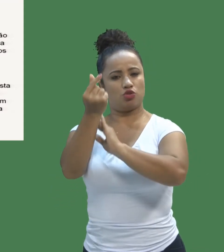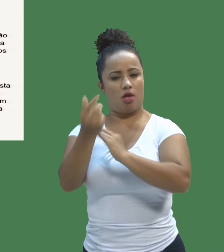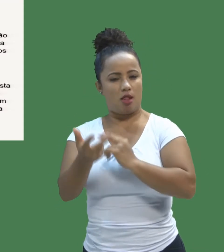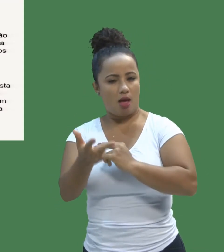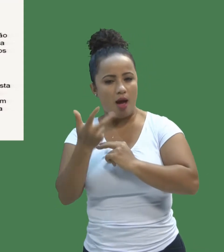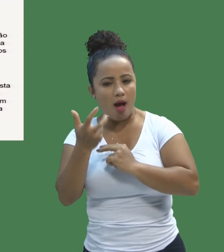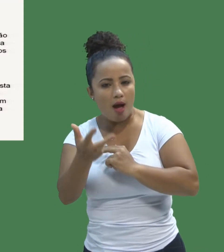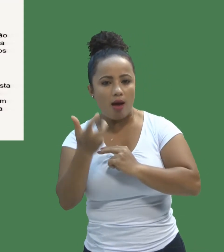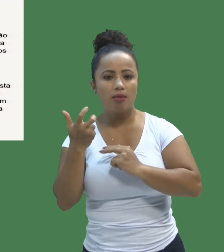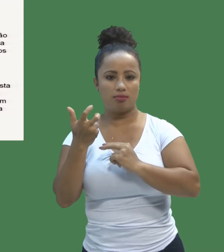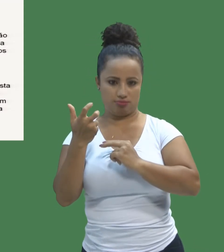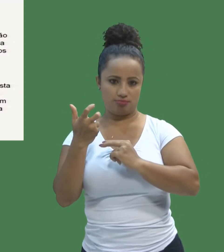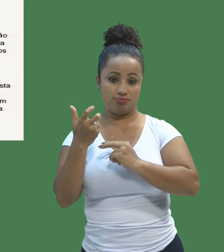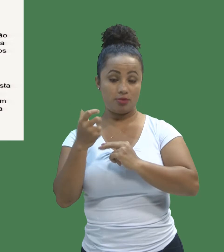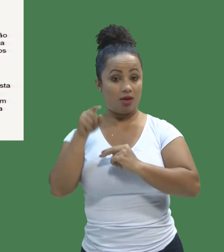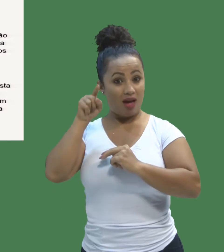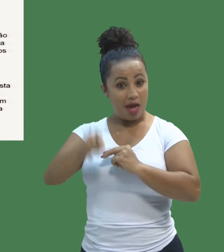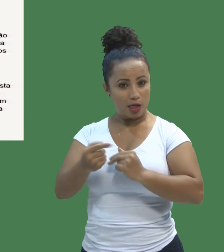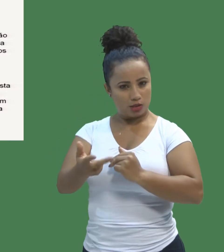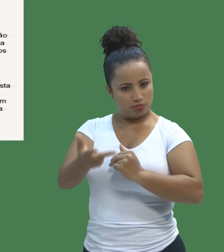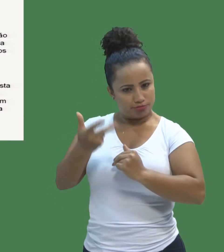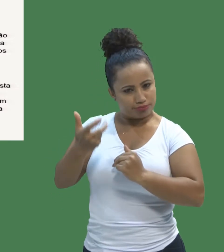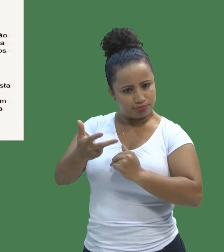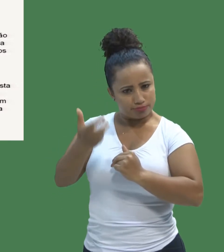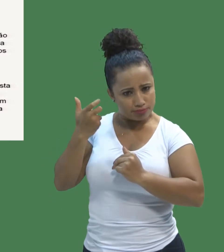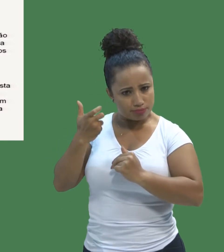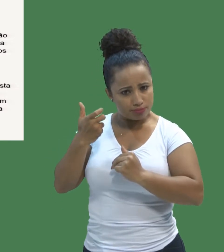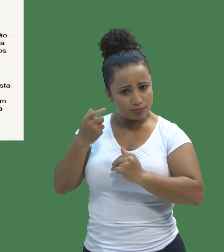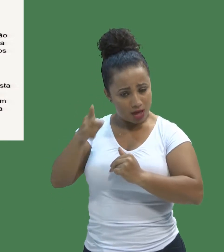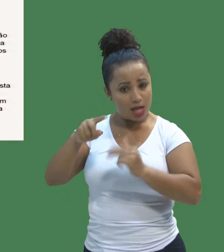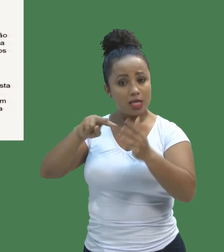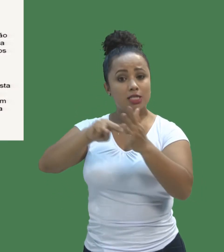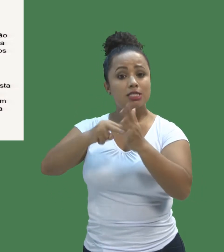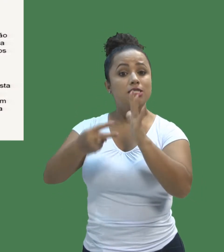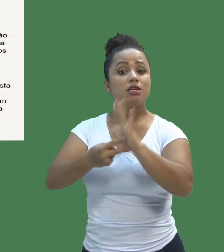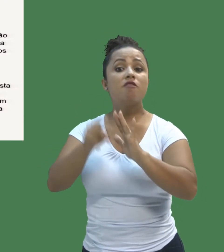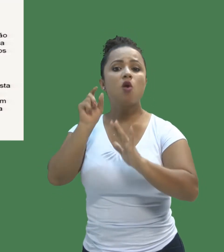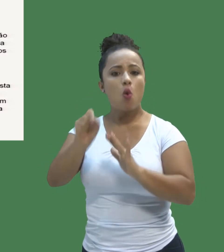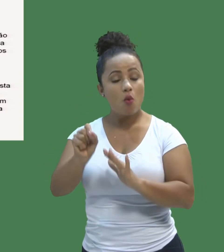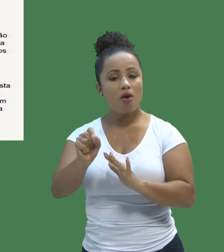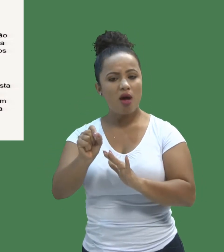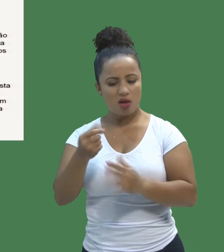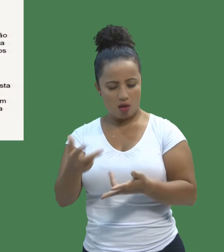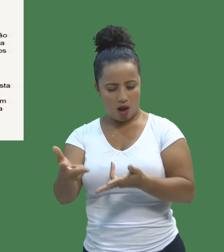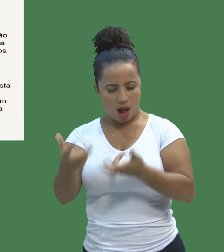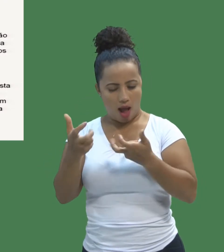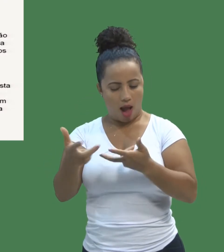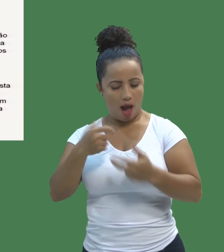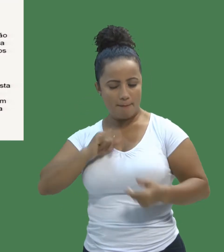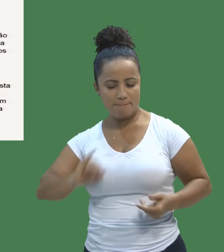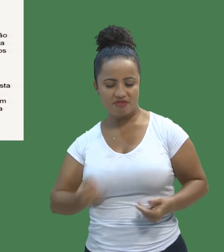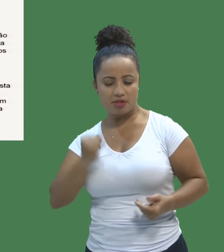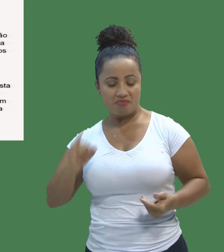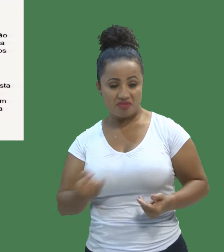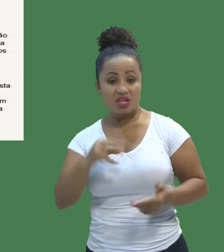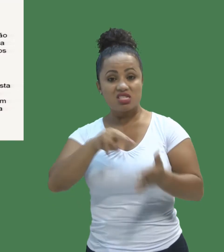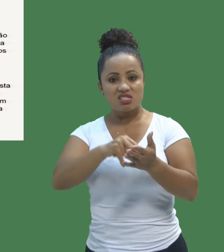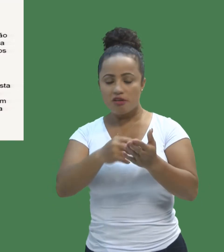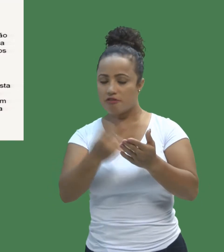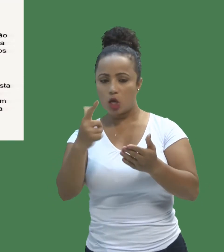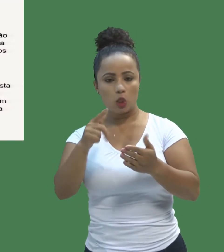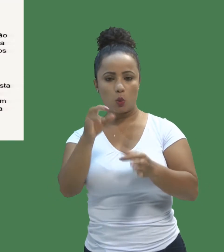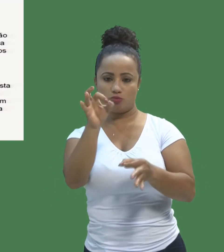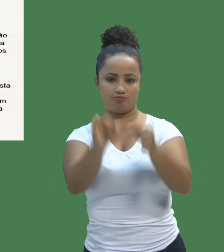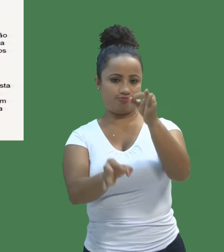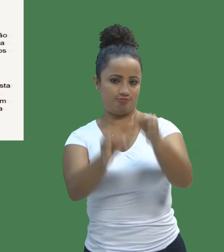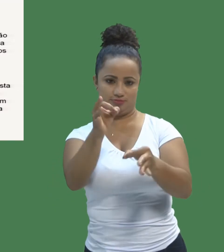lucro. O lucro aí representado é injusto e desigual, porque o trabalhador não participa